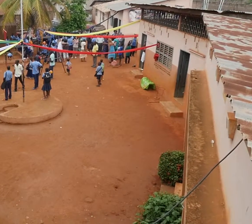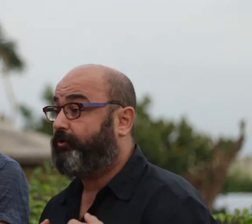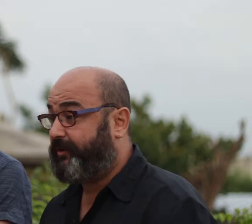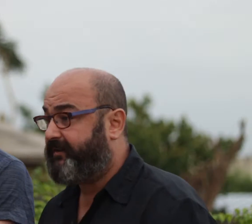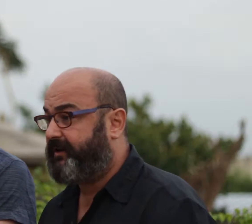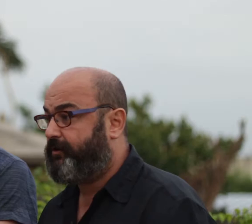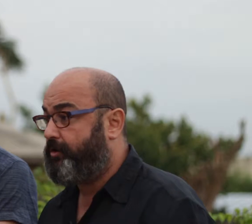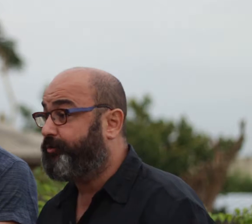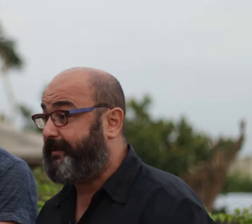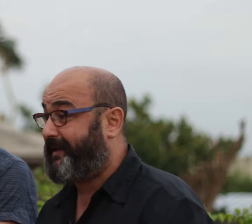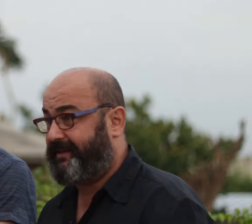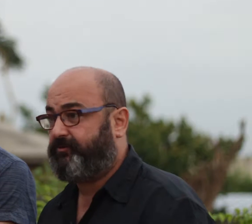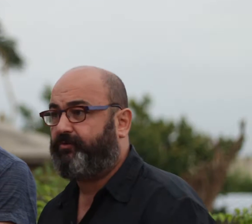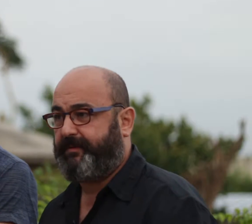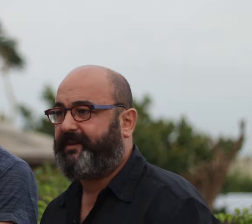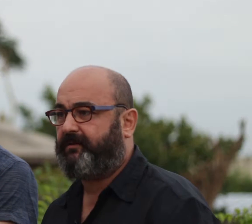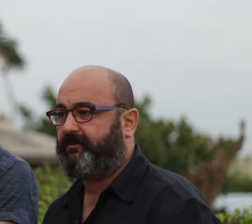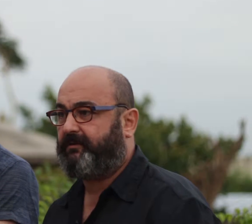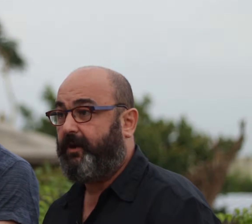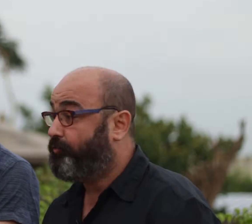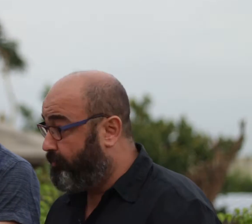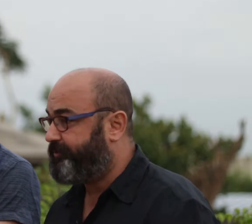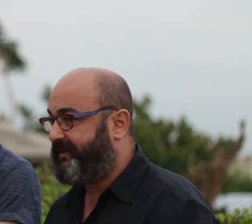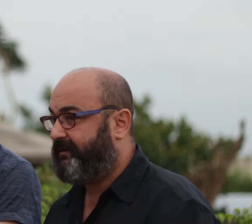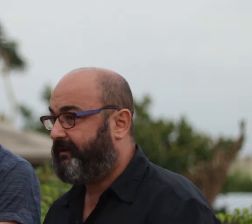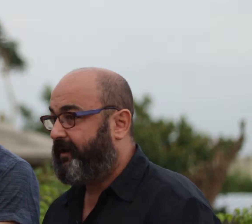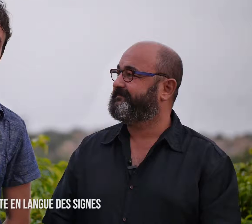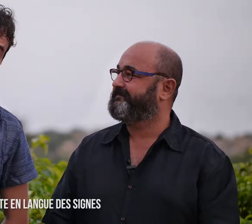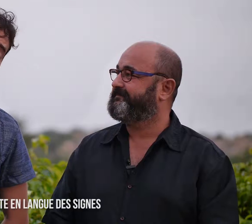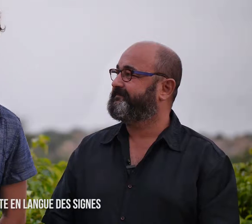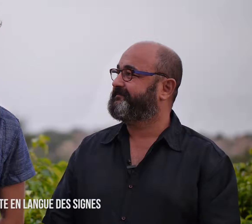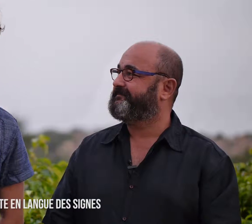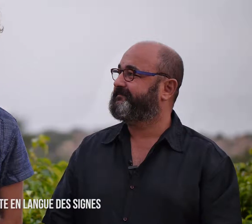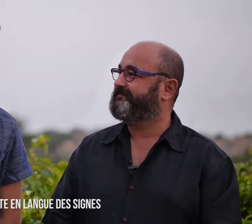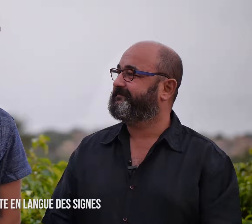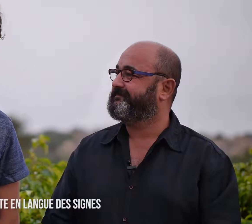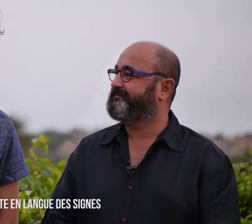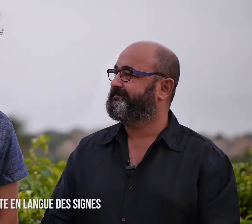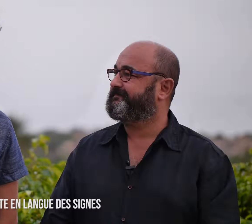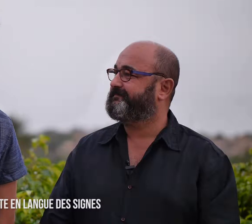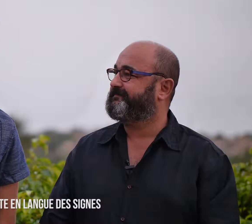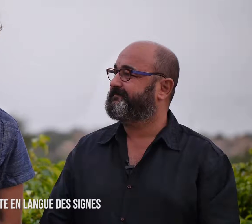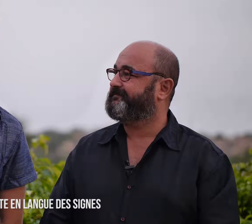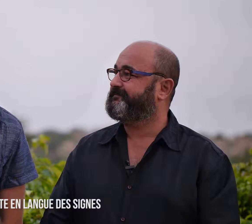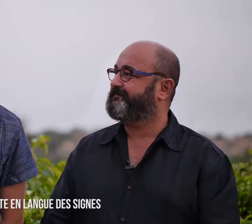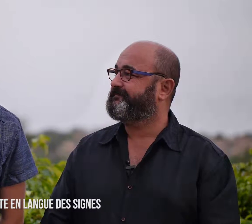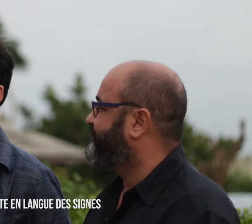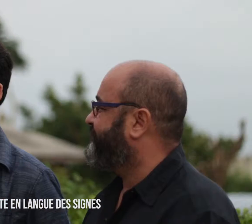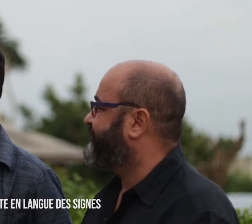Quand on arrive dans l'école, on ne sait pas qui est sourd, on ne sait pas qui est entendant. Tout le monde signe. J'ai enseigné à Montréal au fondateur de l'école de